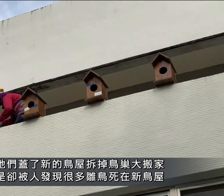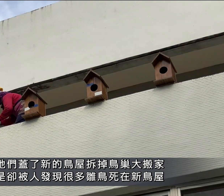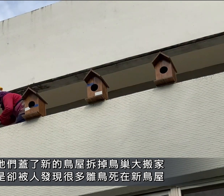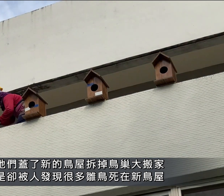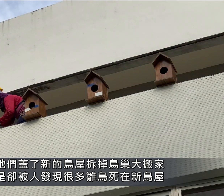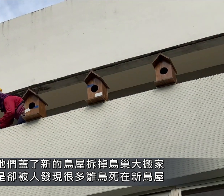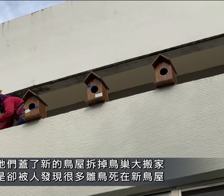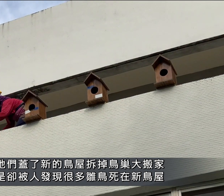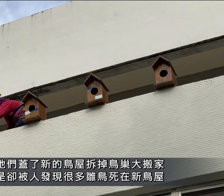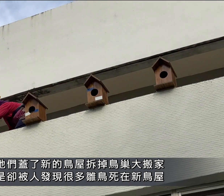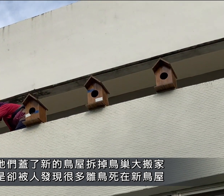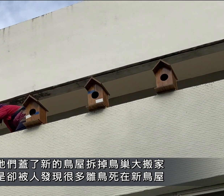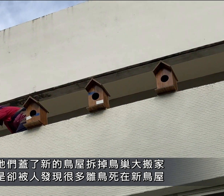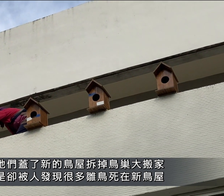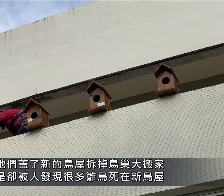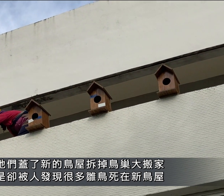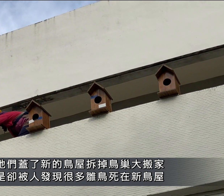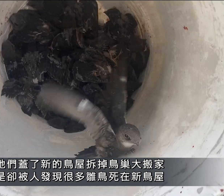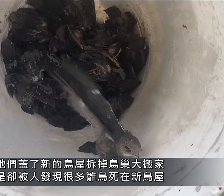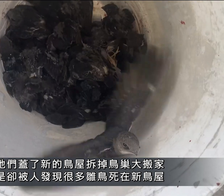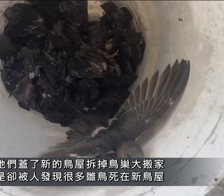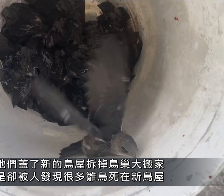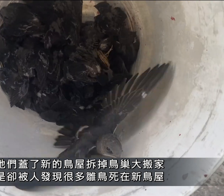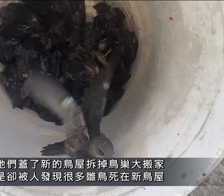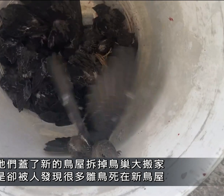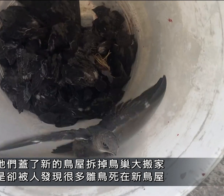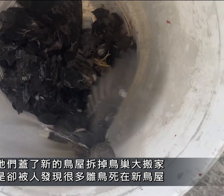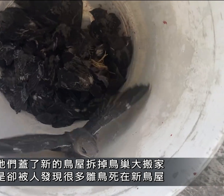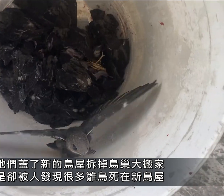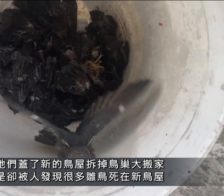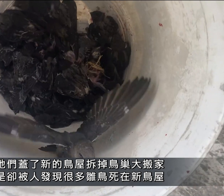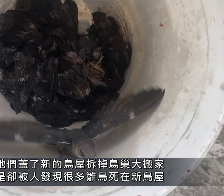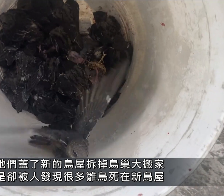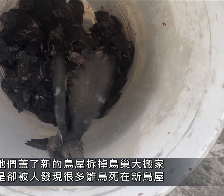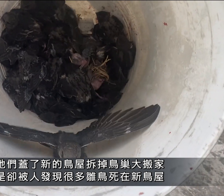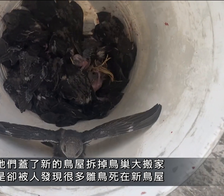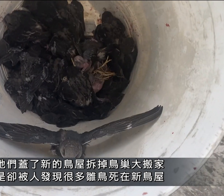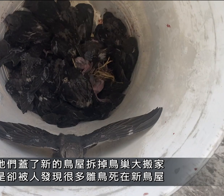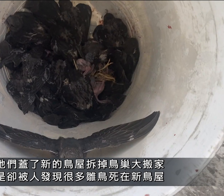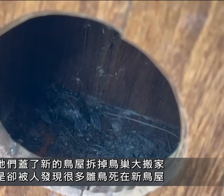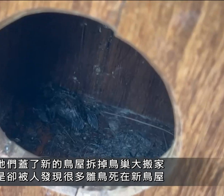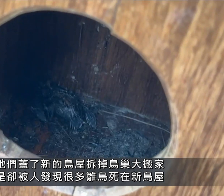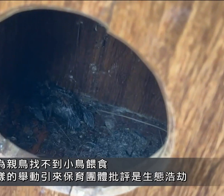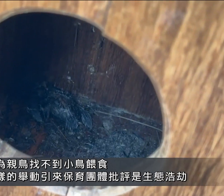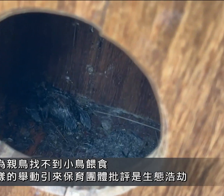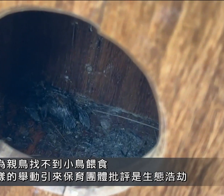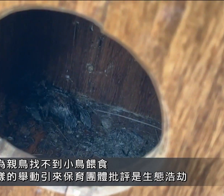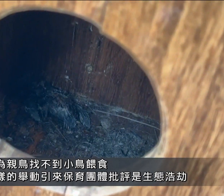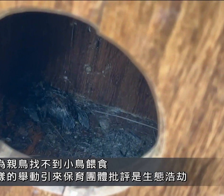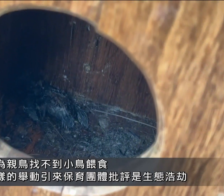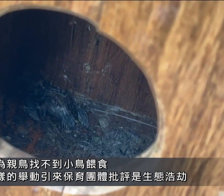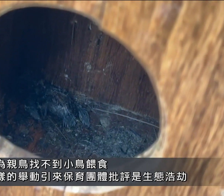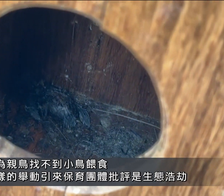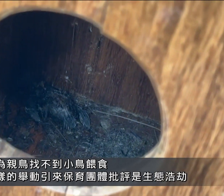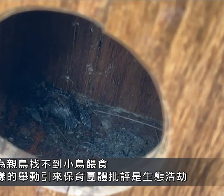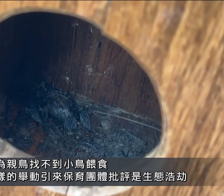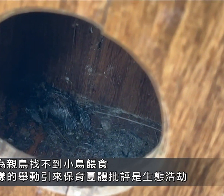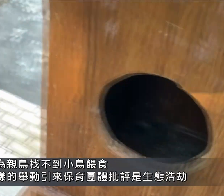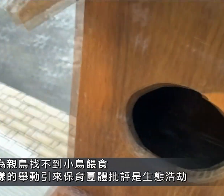鸟屋，拆掉鸟巢，大搬家。可是却被人发现，很多雏鸟死在新鸟屋，因为青鸟找不到小鸟喂食。这样的